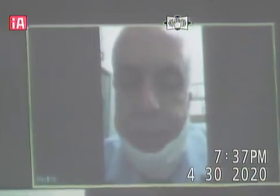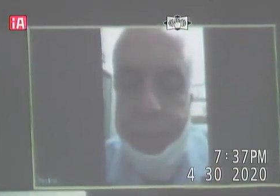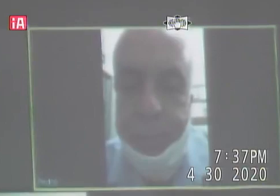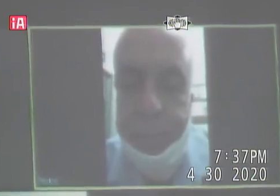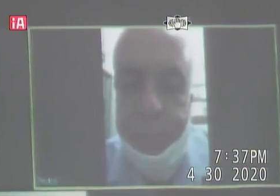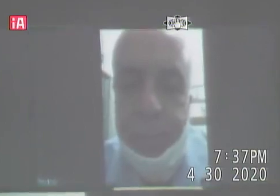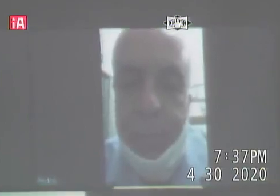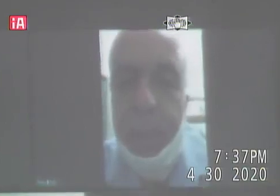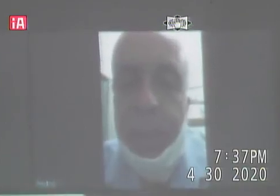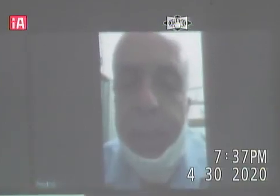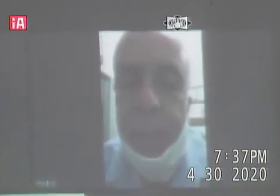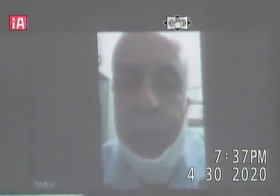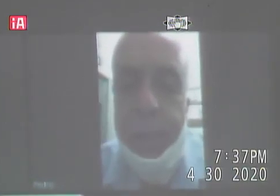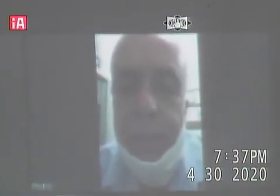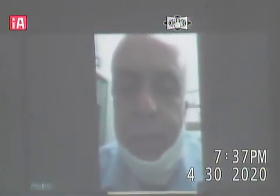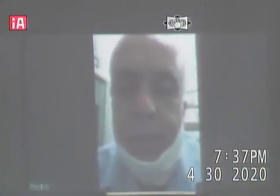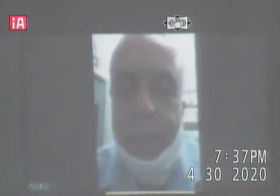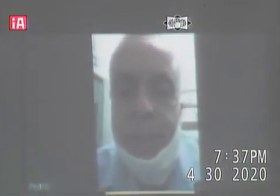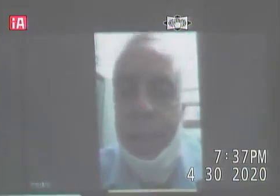aqui.